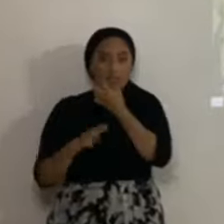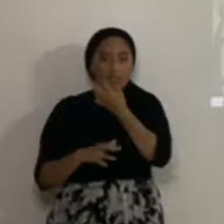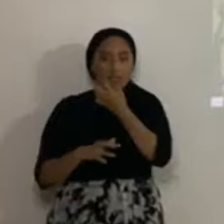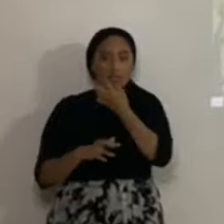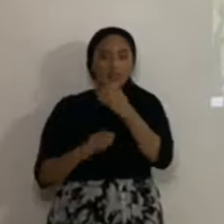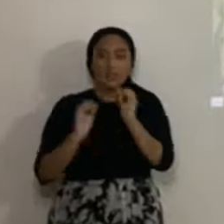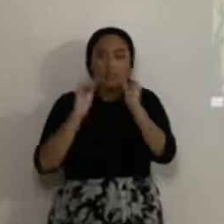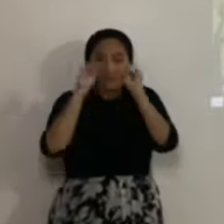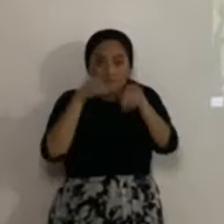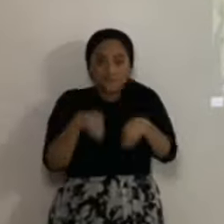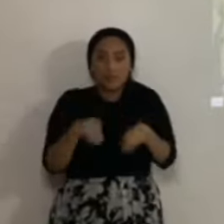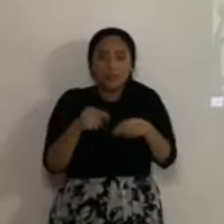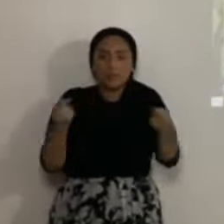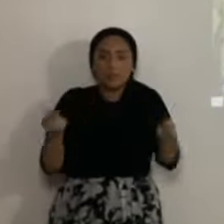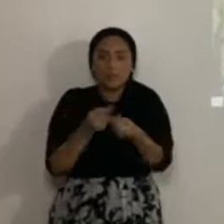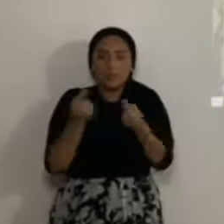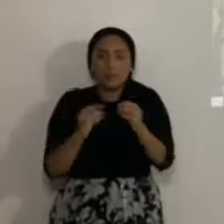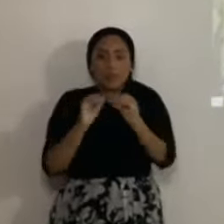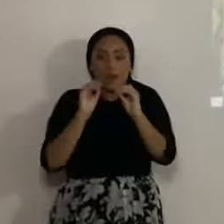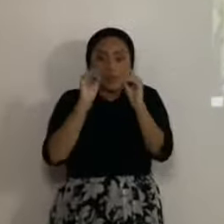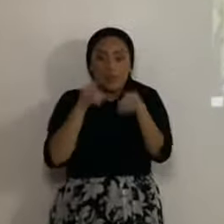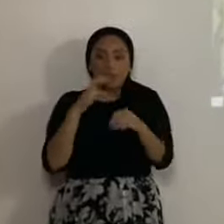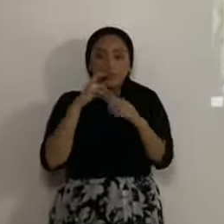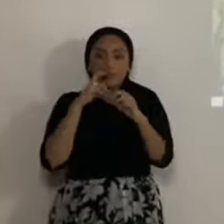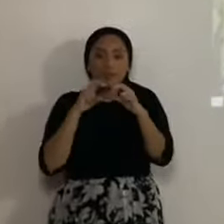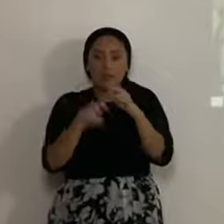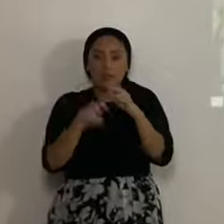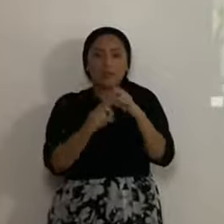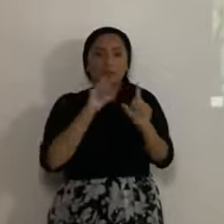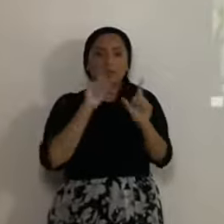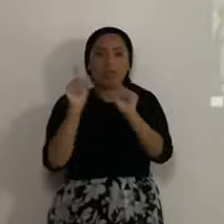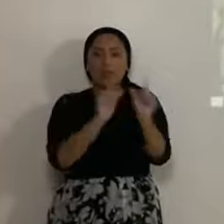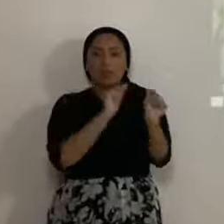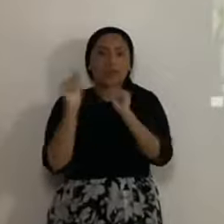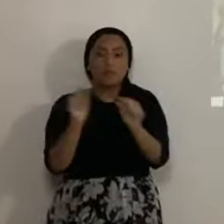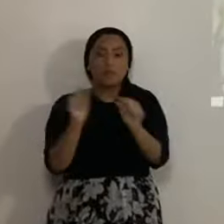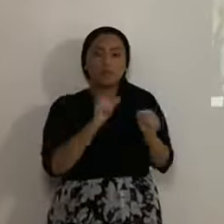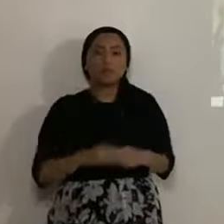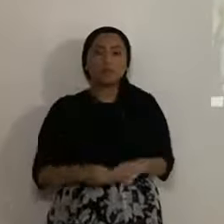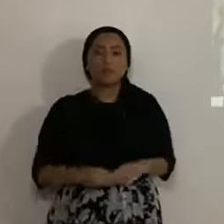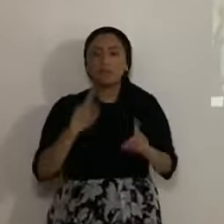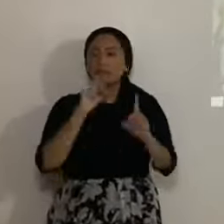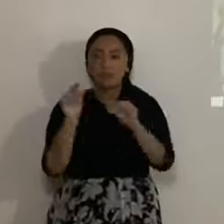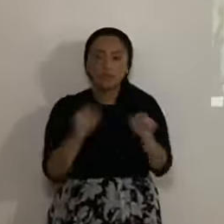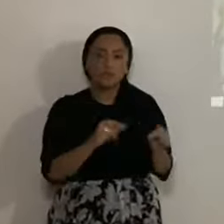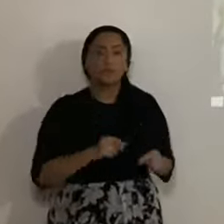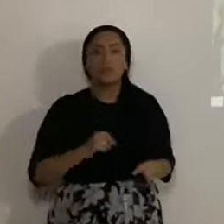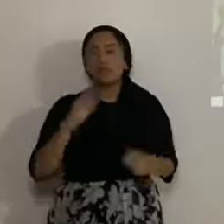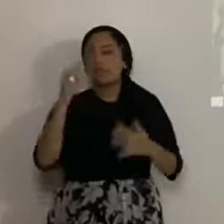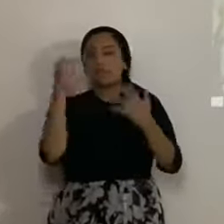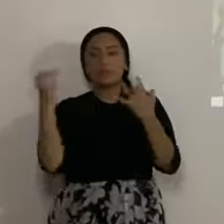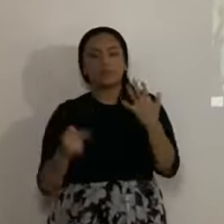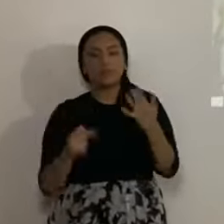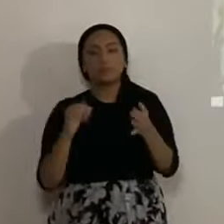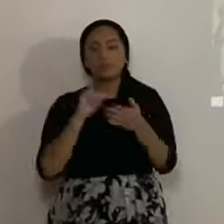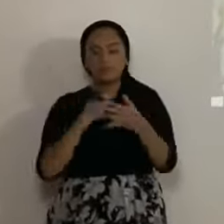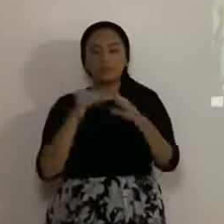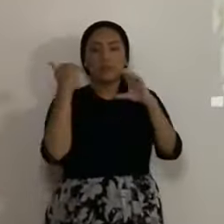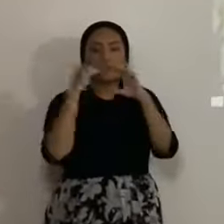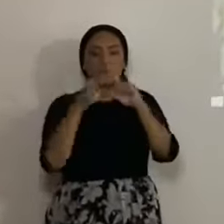meten cizaña, meten veneno, la shonjarás en lengua viperina, chisme, difamaciones, esos son